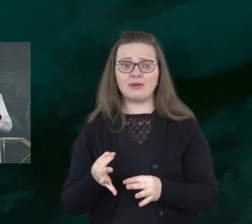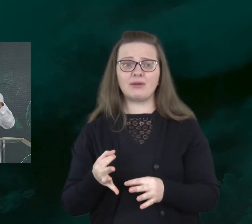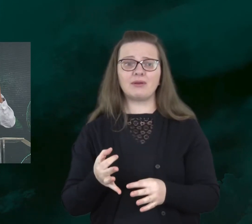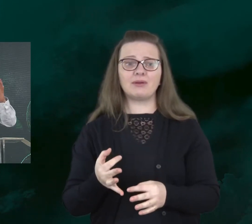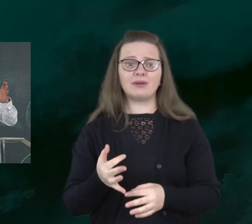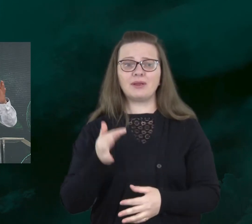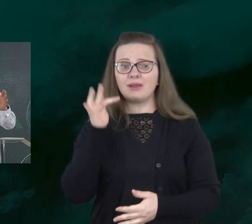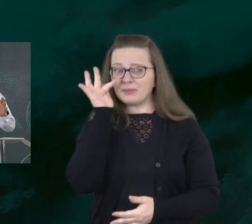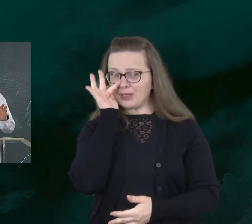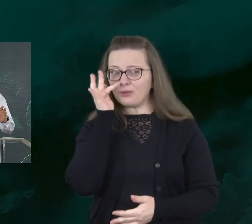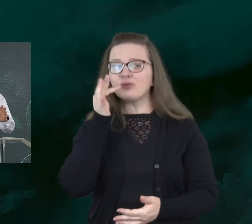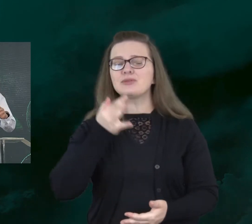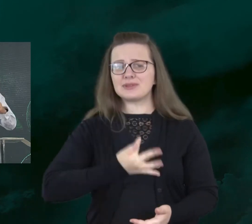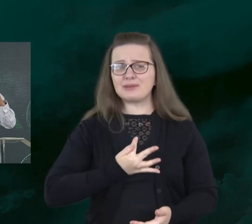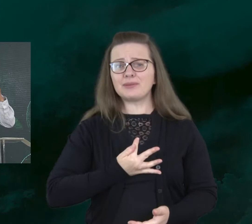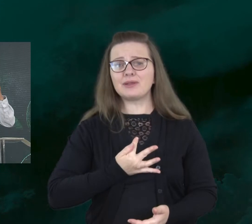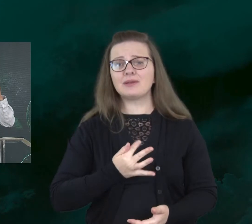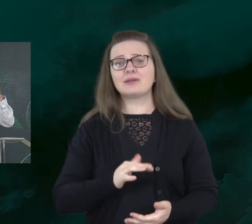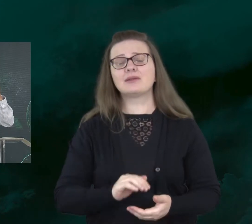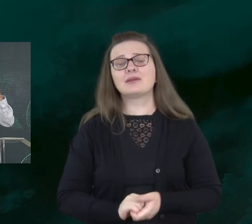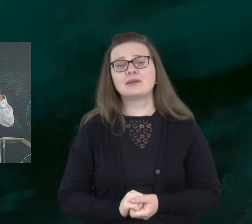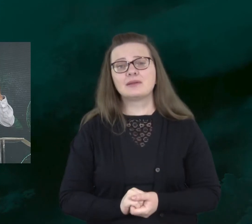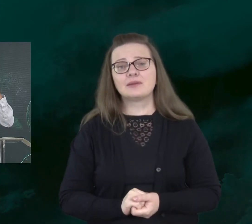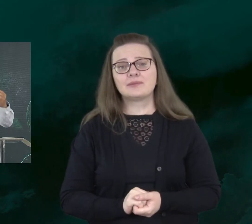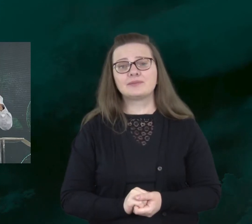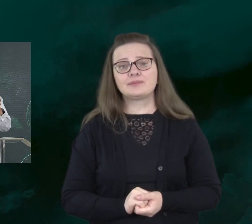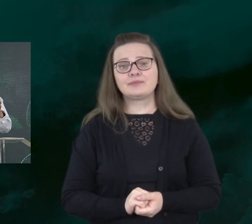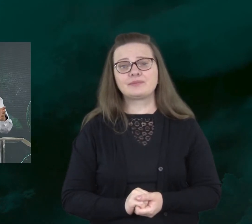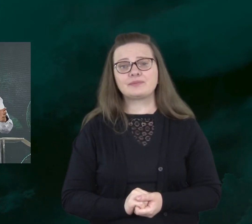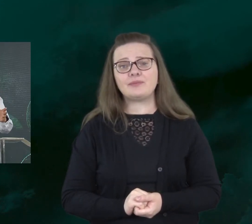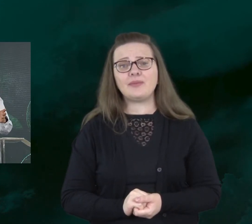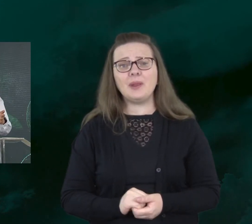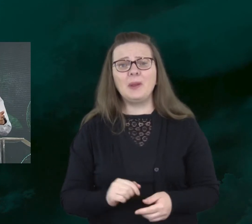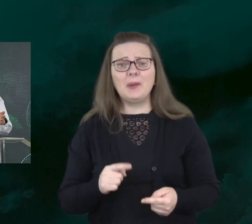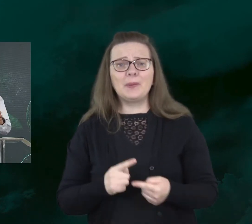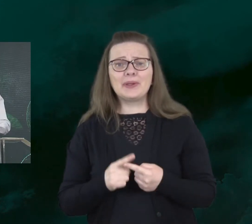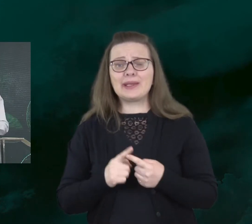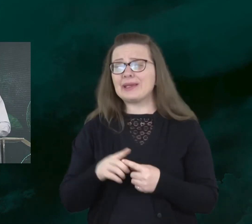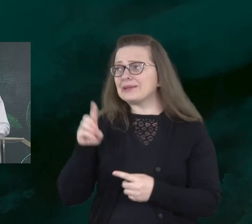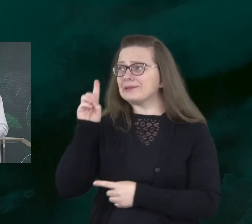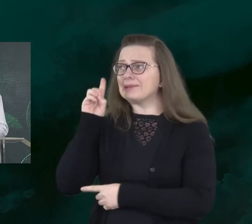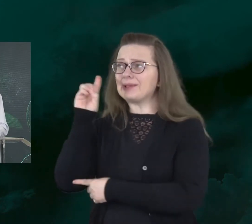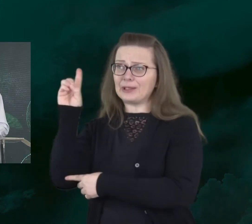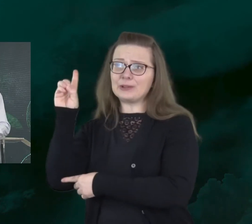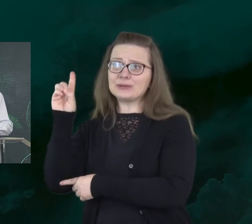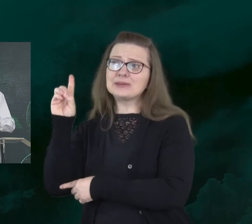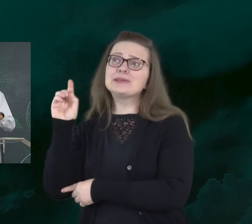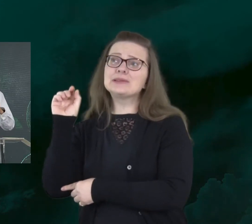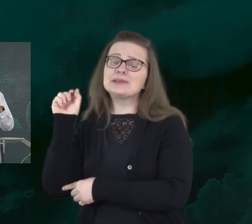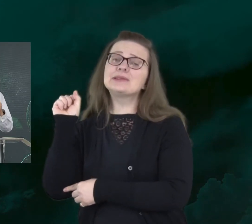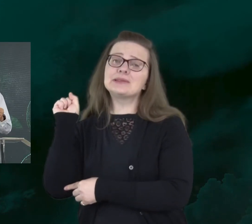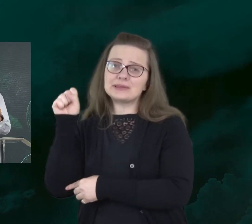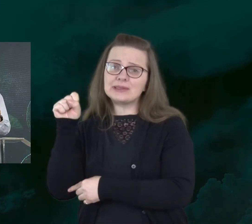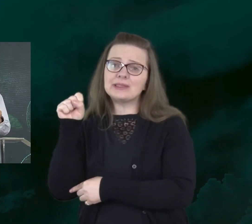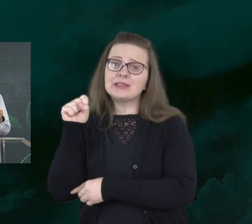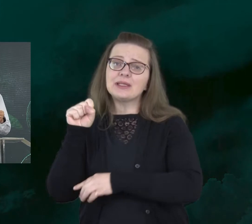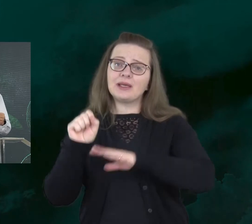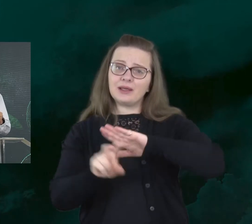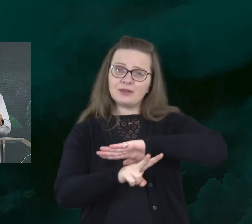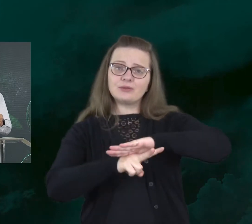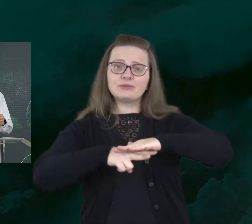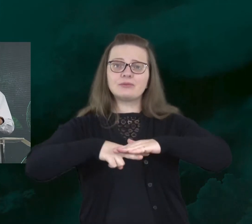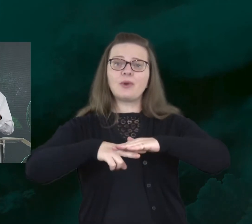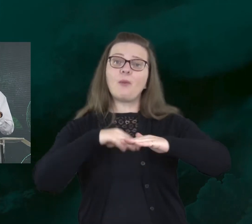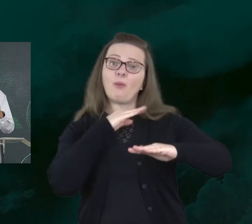se julga incrível entre vós que Deus ressuscite os mortos? Na verdade, a mim me parecia que muitas coisas devia